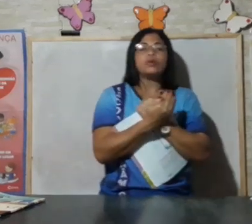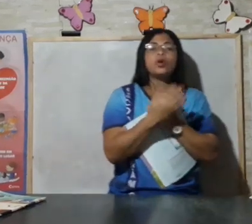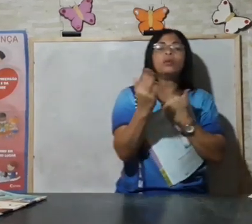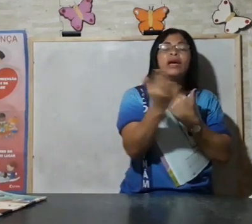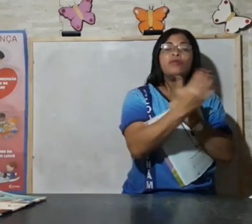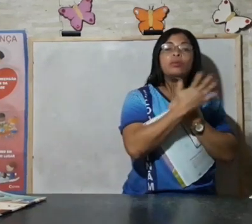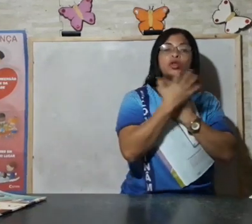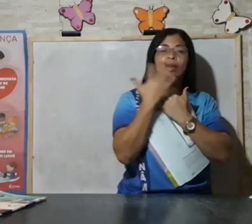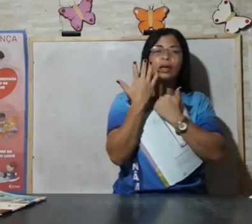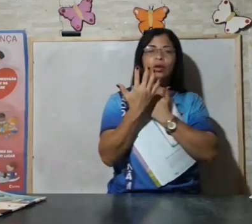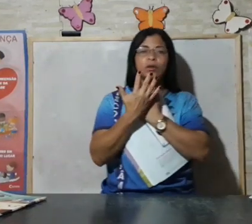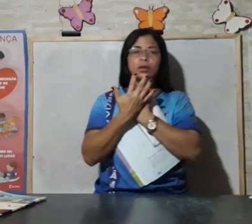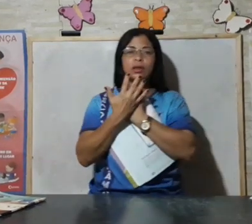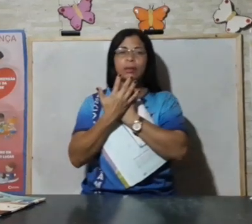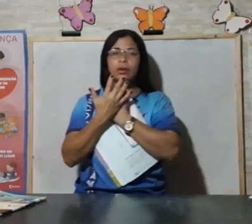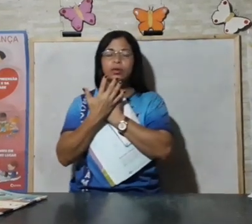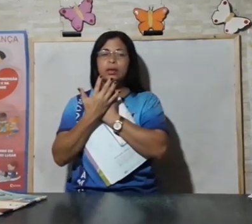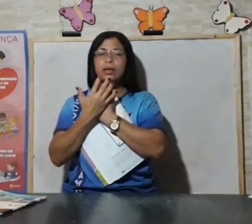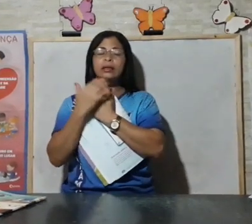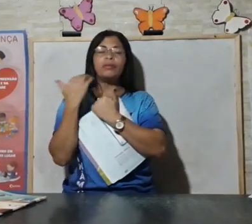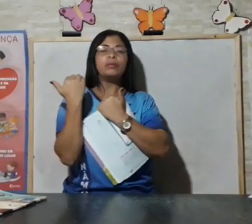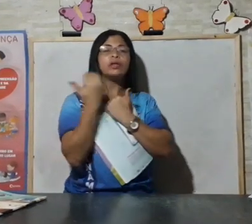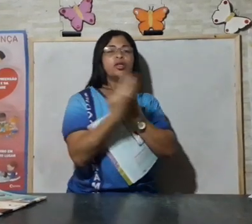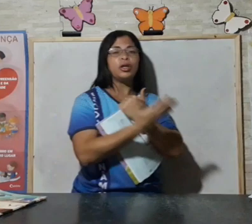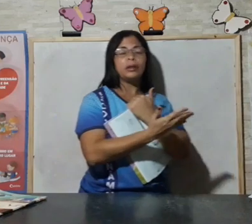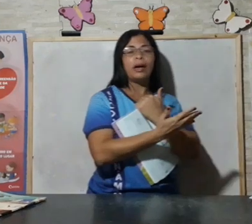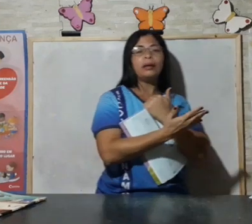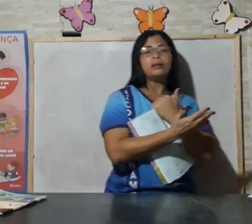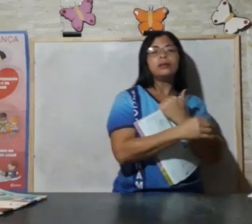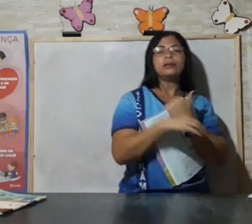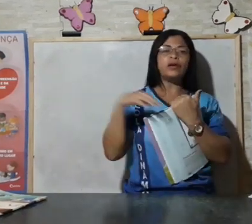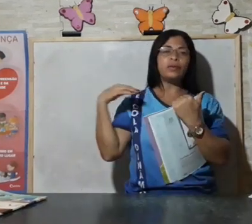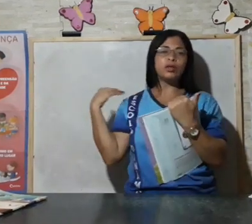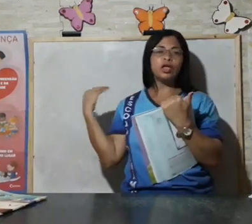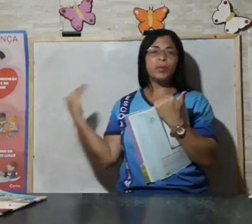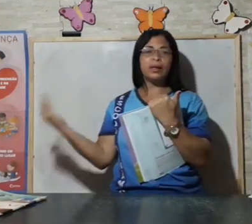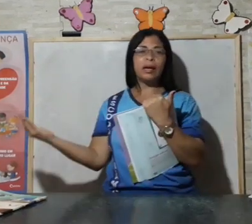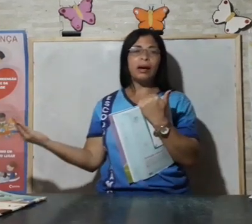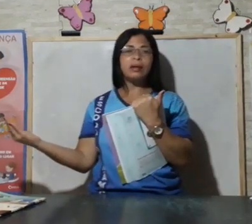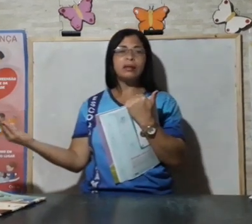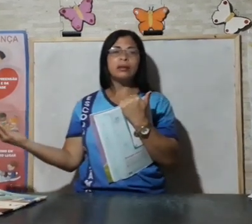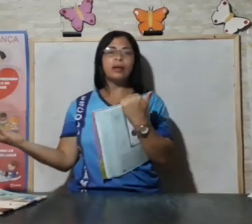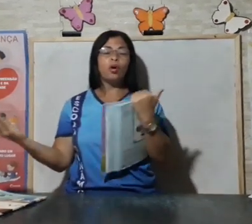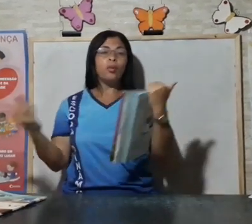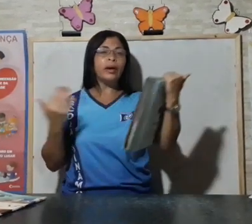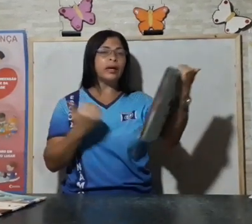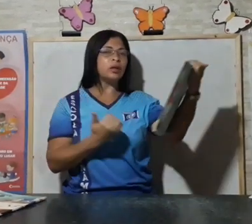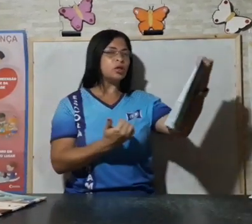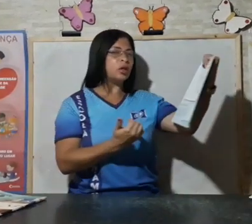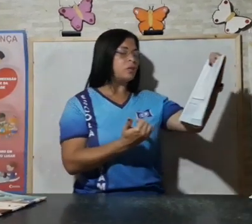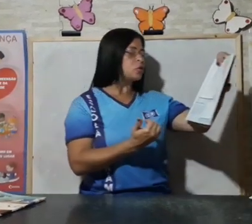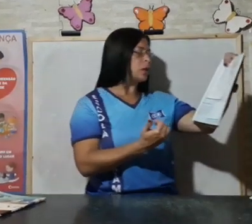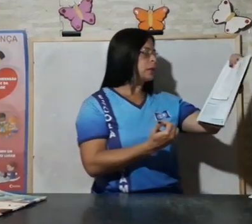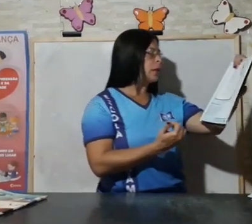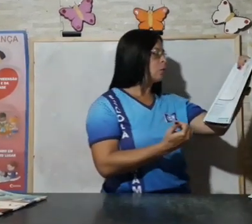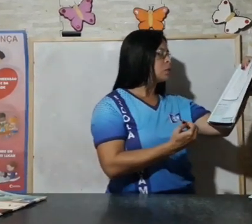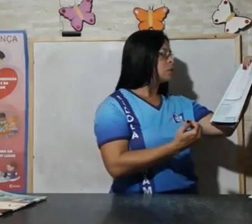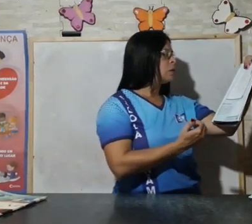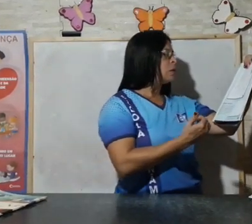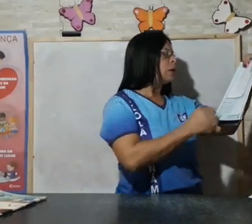Como devemos tratar nossos irmãos? Devemos rejeitar? Devemos respeitar? Como é que nós devemos tratá-los?